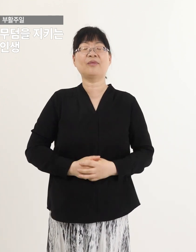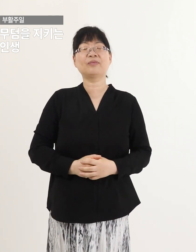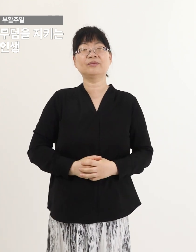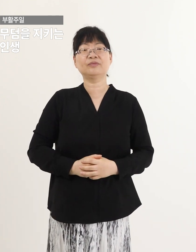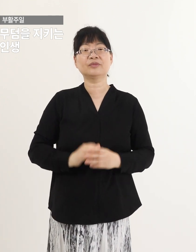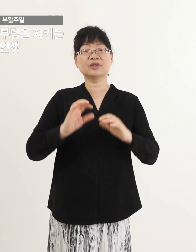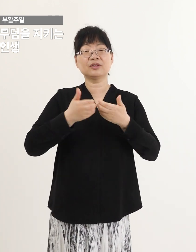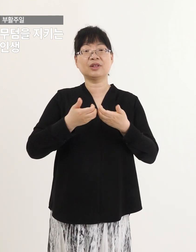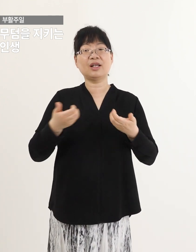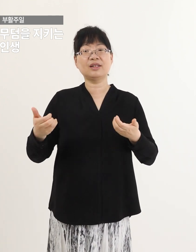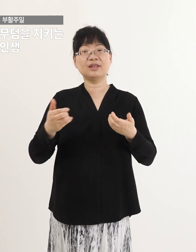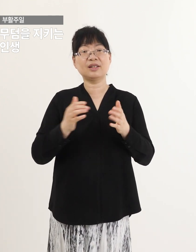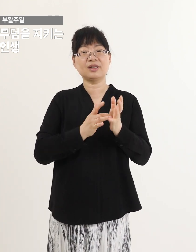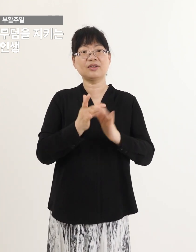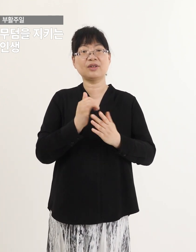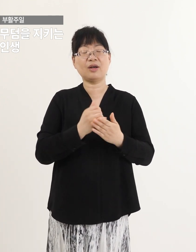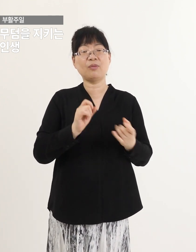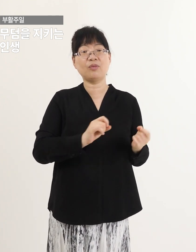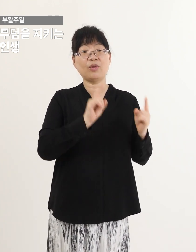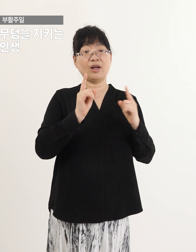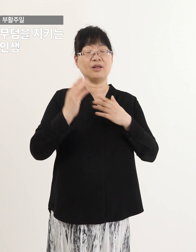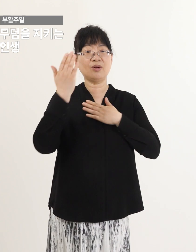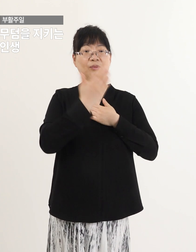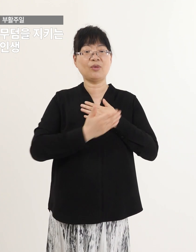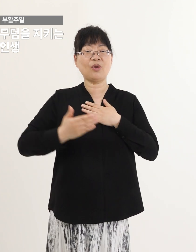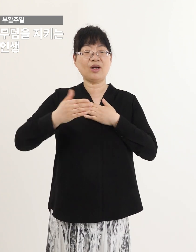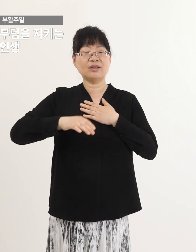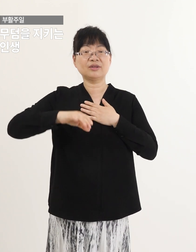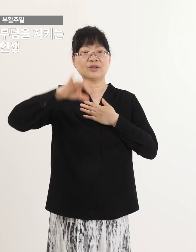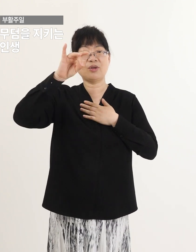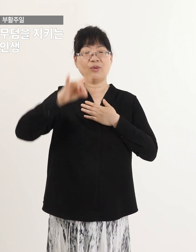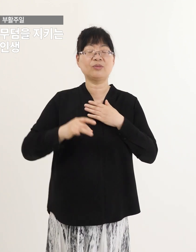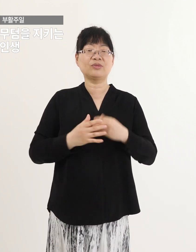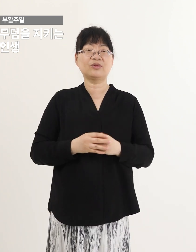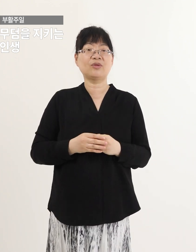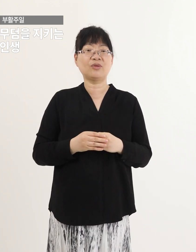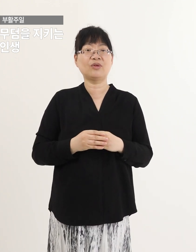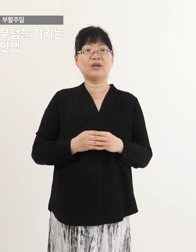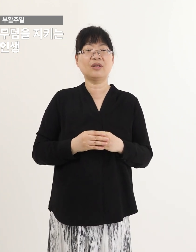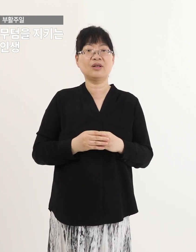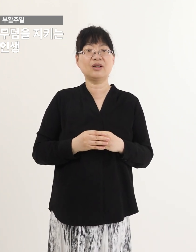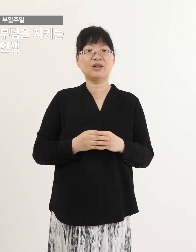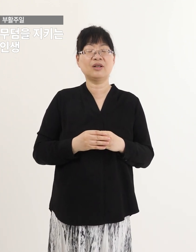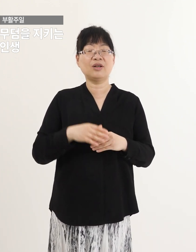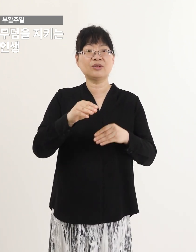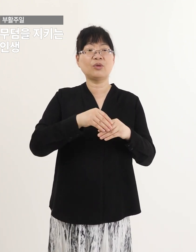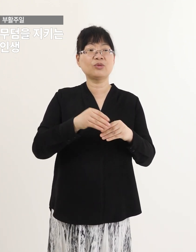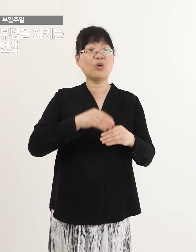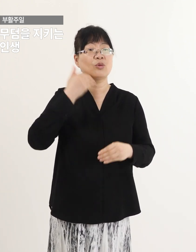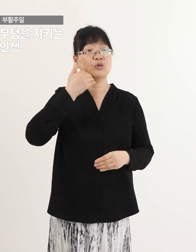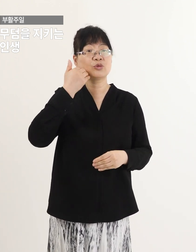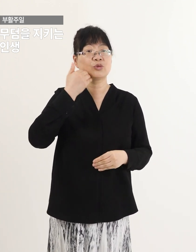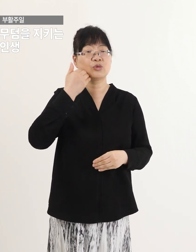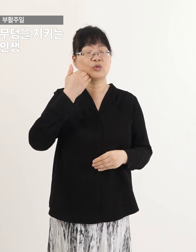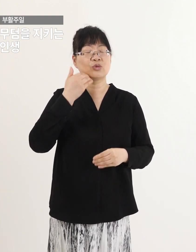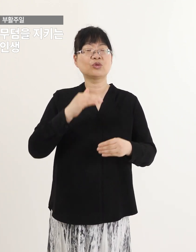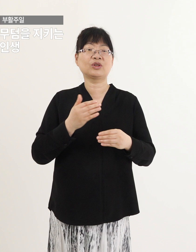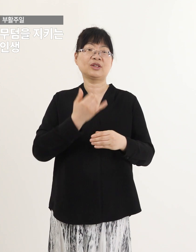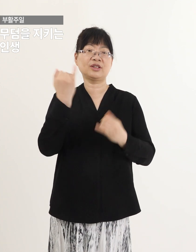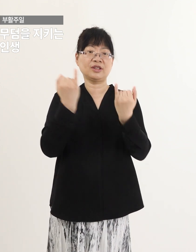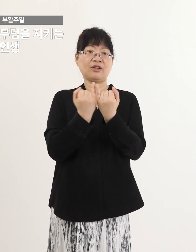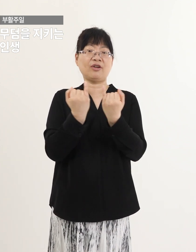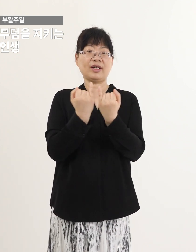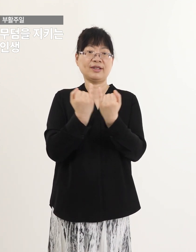부활하신 예수님의 부활하신 몸에 처음으로 터치한 존재도 여인들입니다.